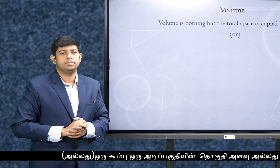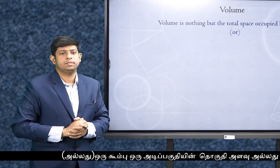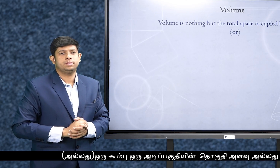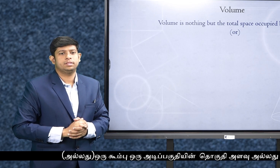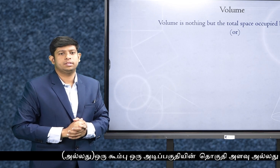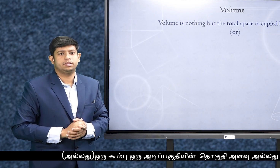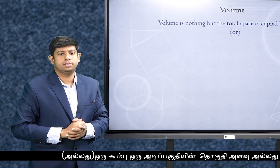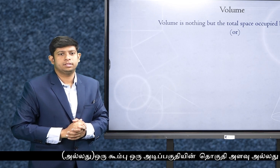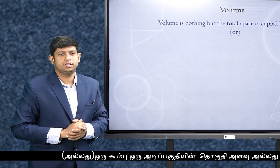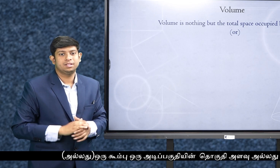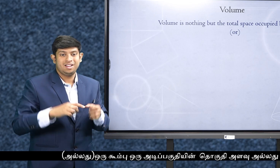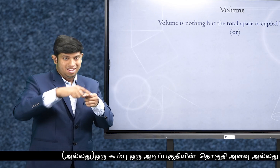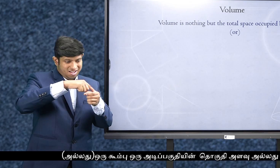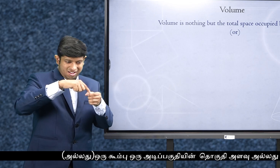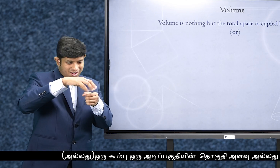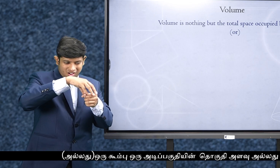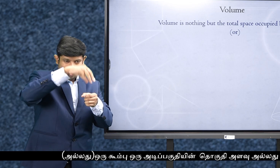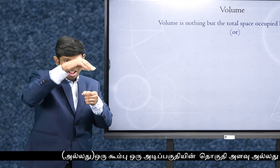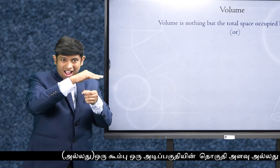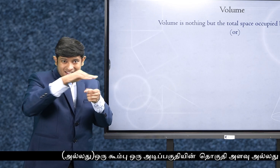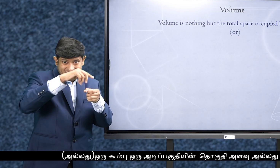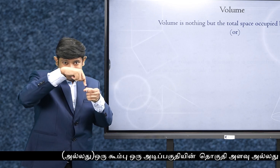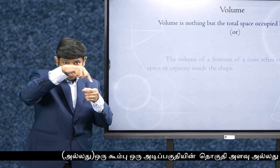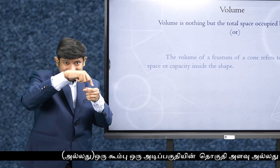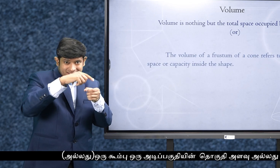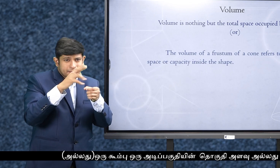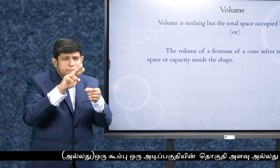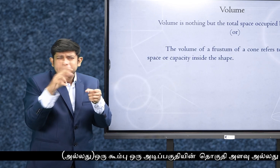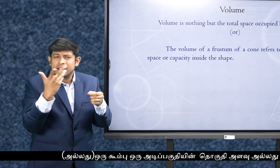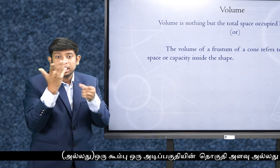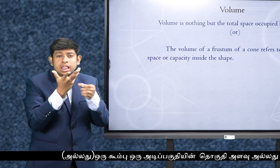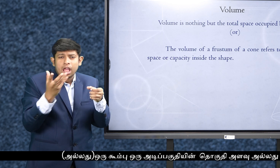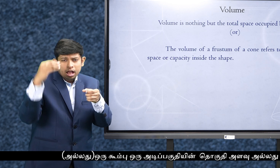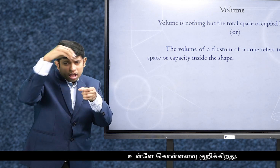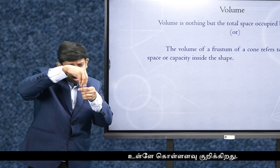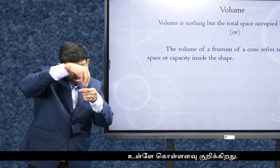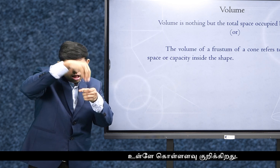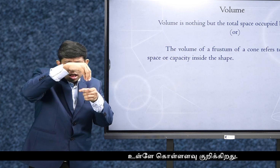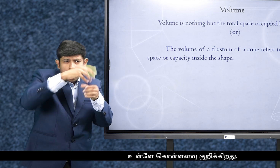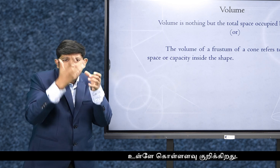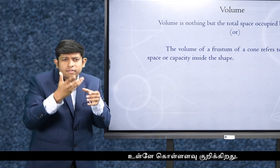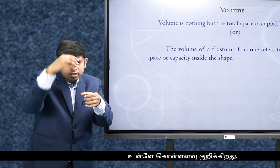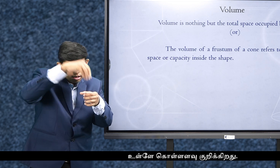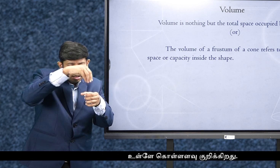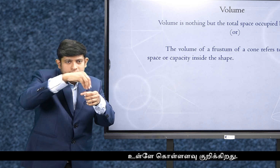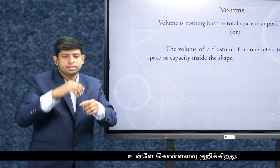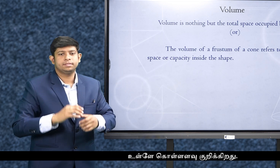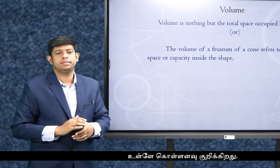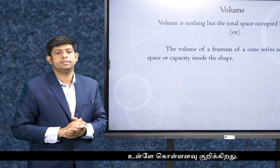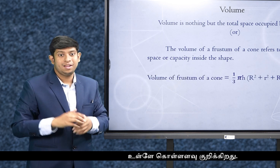அல்லது ஒரு கூம்பு ஒரு அடிகண்டத்தின் தொகுதி அளவு அல்லது வடிவம் உள்ளே கொள்ளளவு குறிக்கிறது.